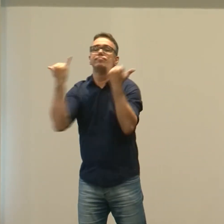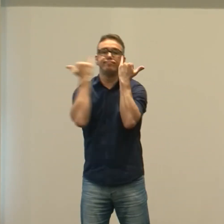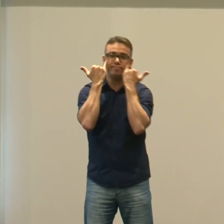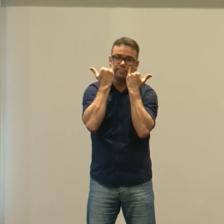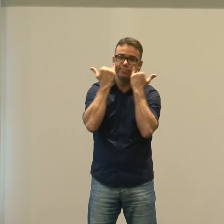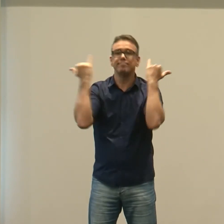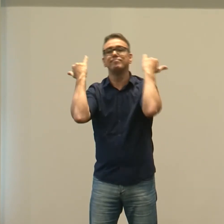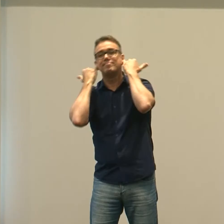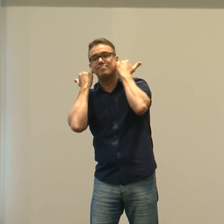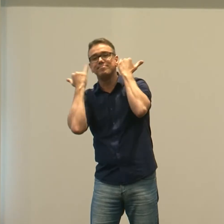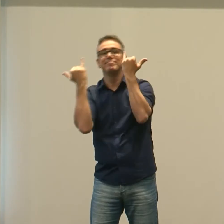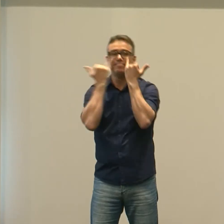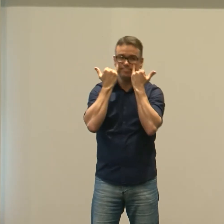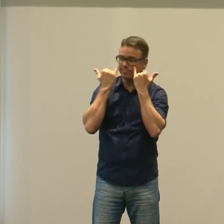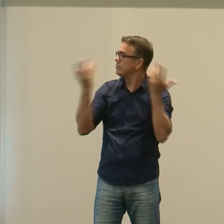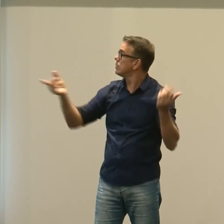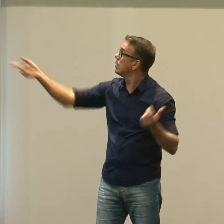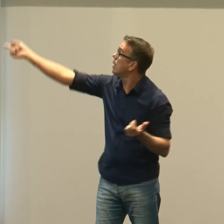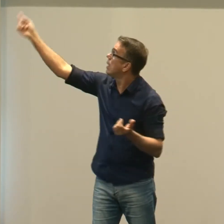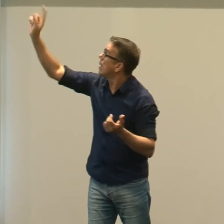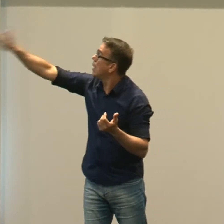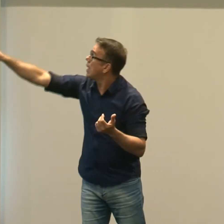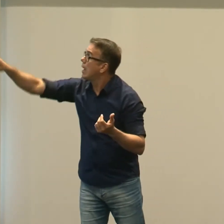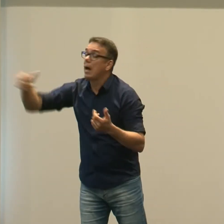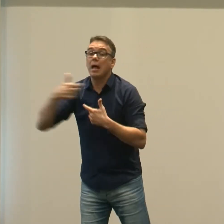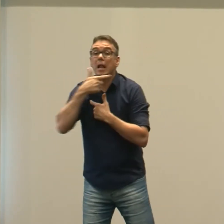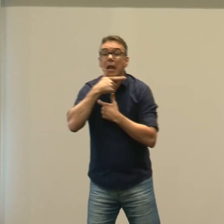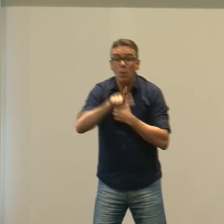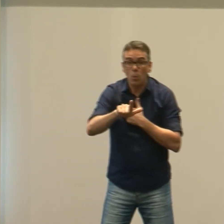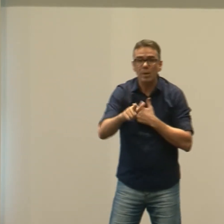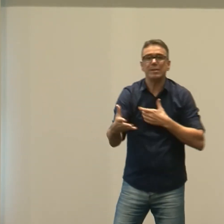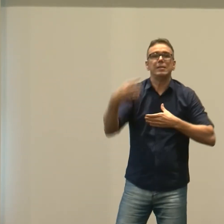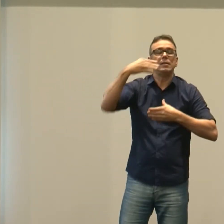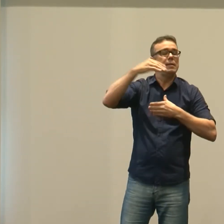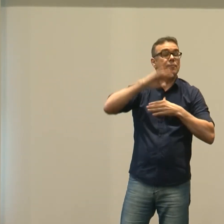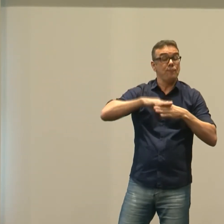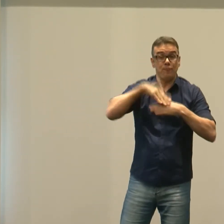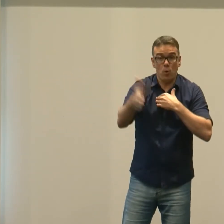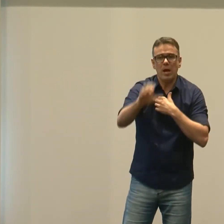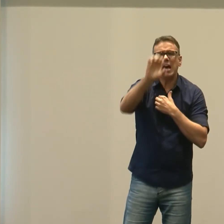um. Então, o input visual ou input linguístico.